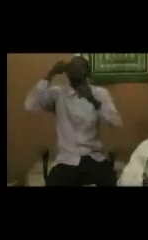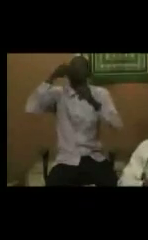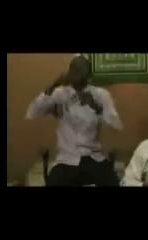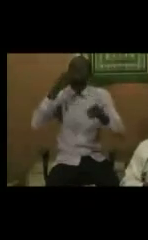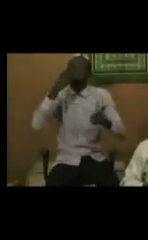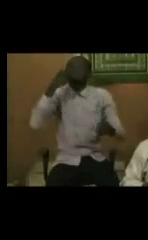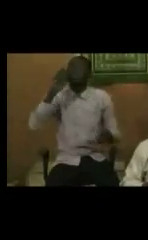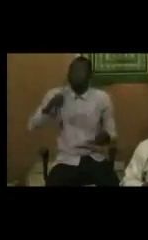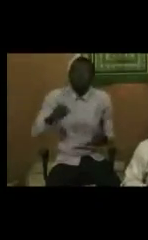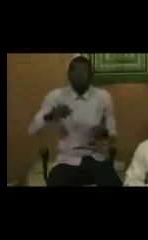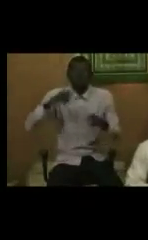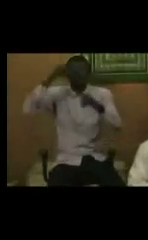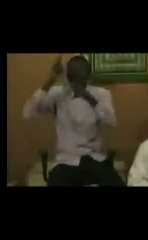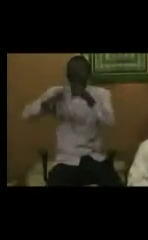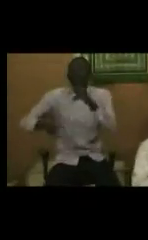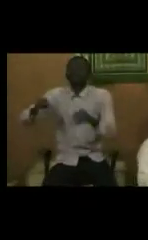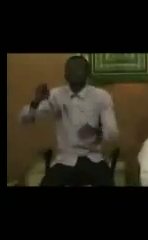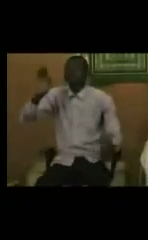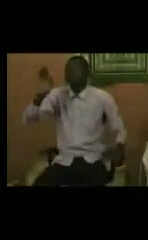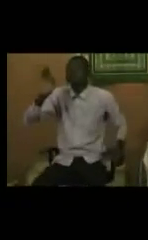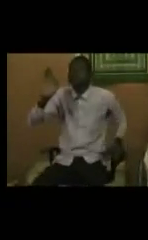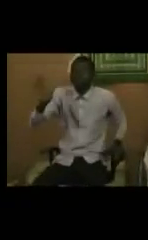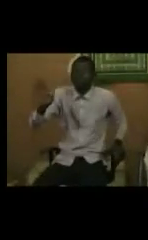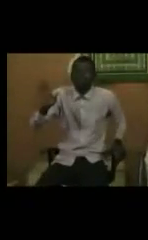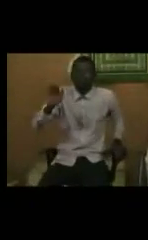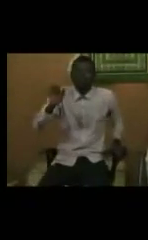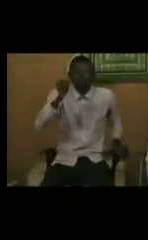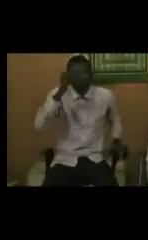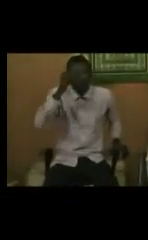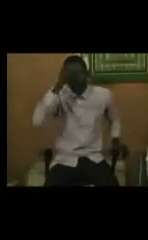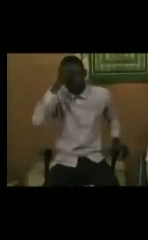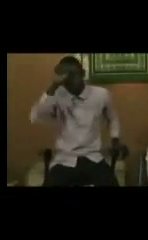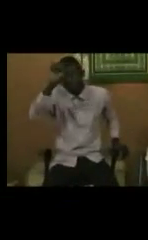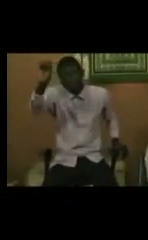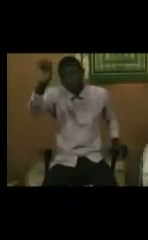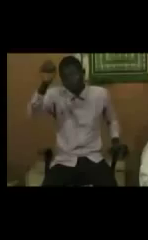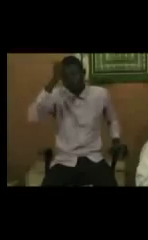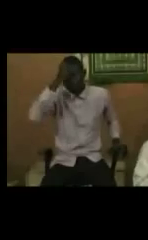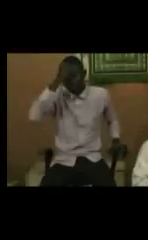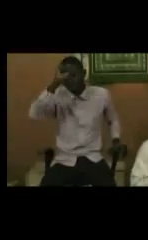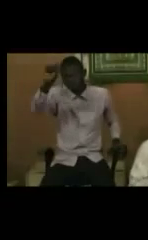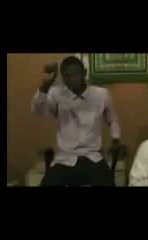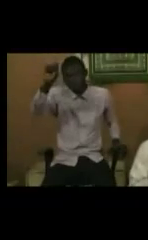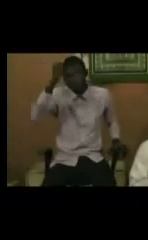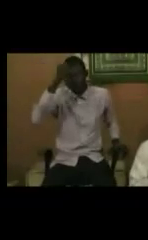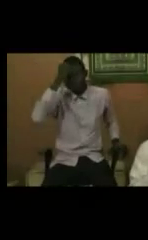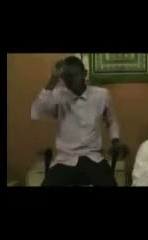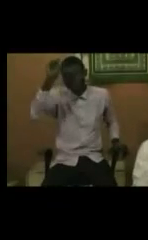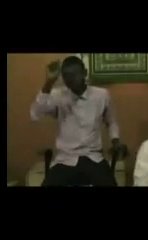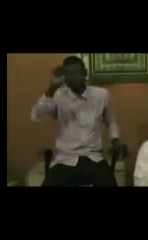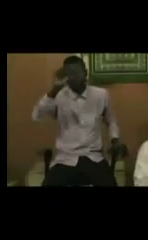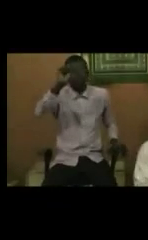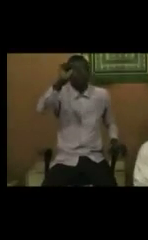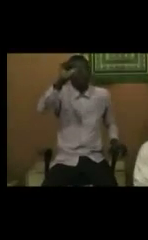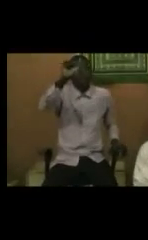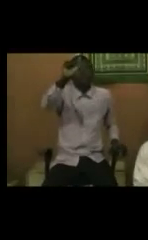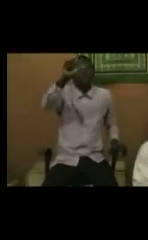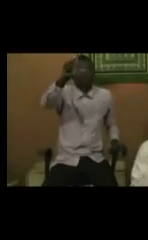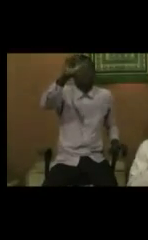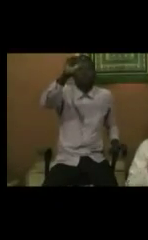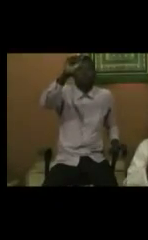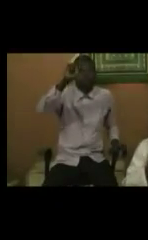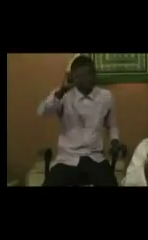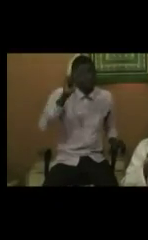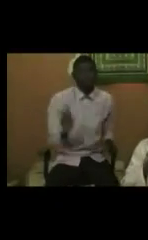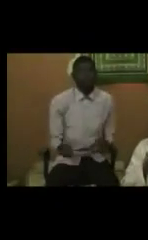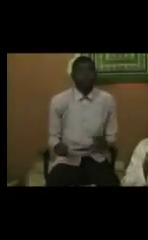ku ero to wa di ku na ta ni o to wa so anebi na ma tun ni suna na ma tun ni